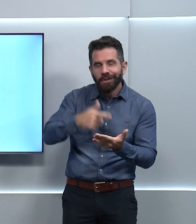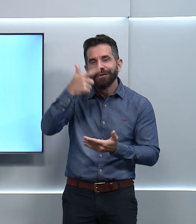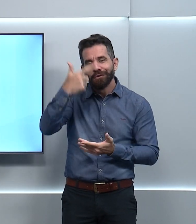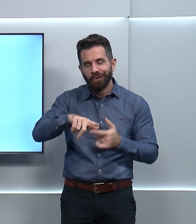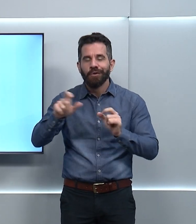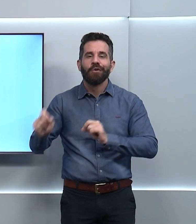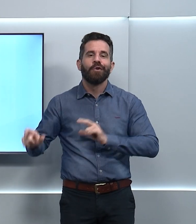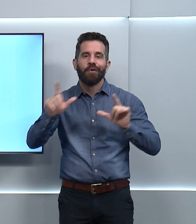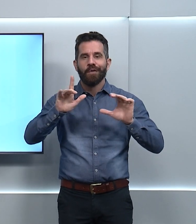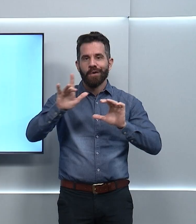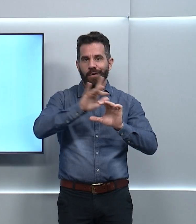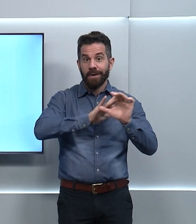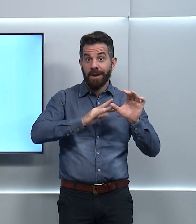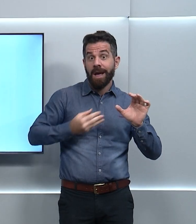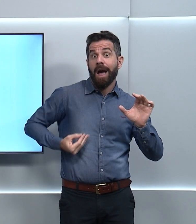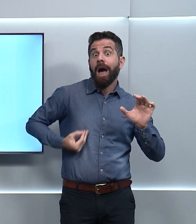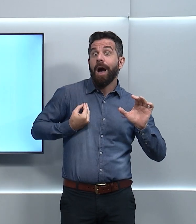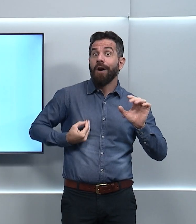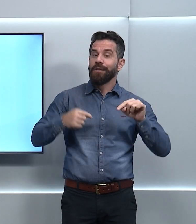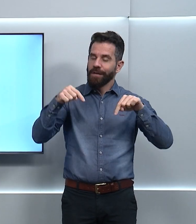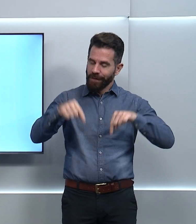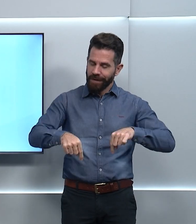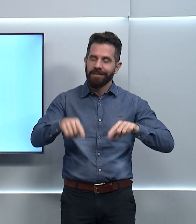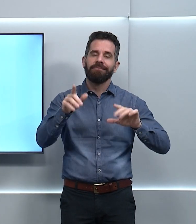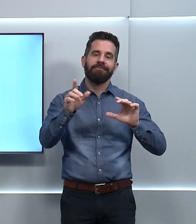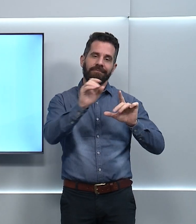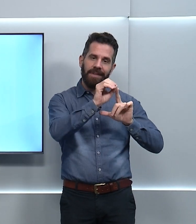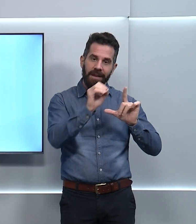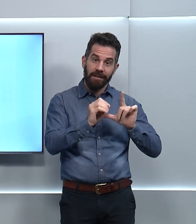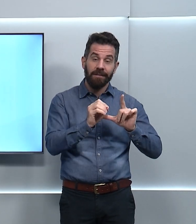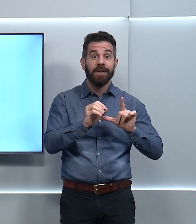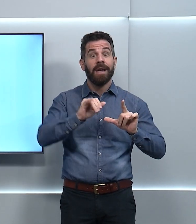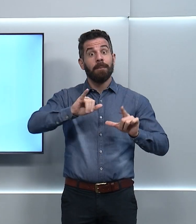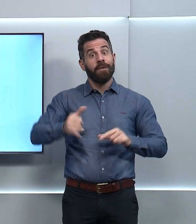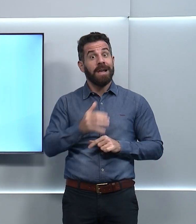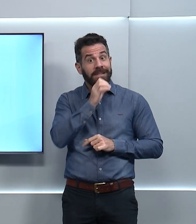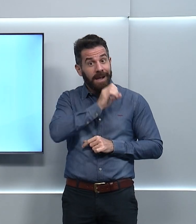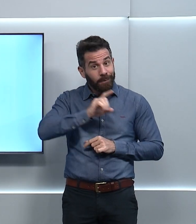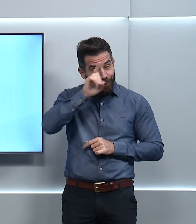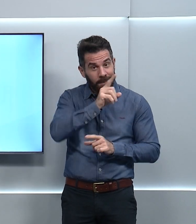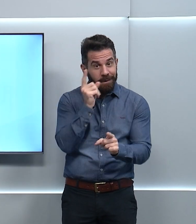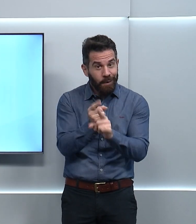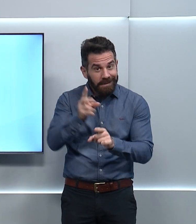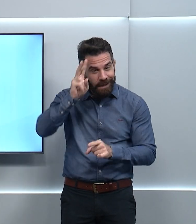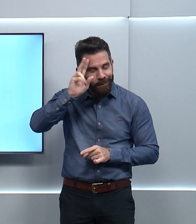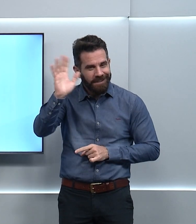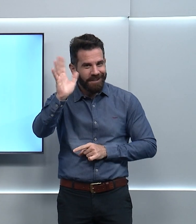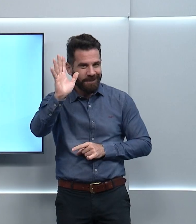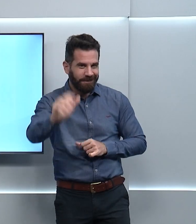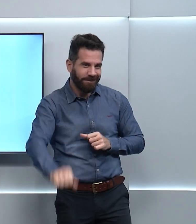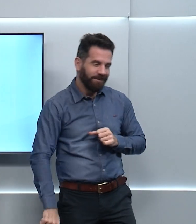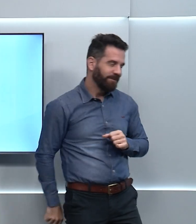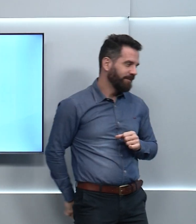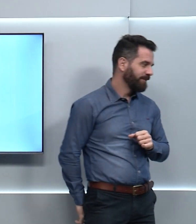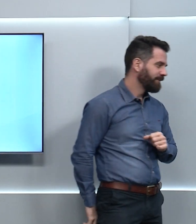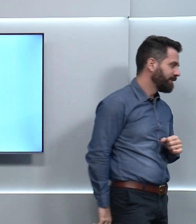com Conexões ao vivo aqui na TV UFG. Um ótimo final de semana. Até segunda. Tchau, tchau.